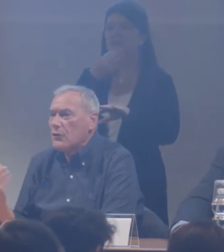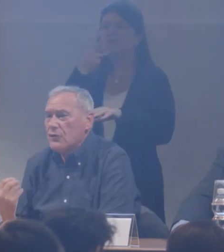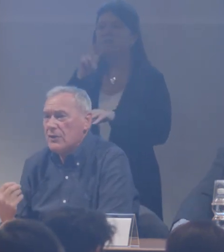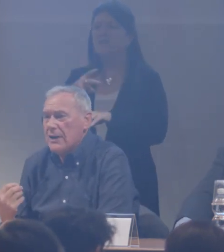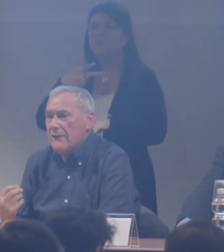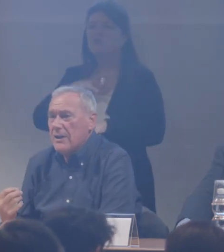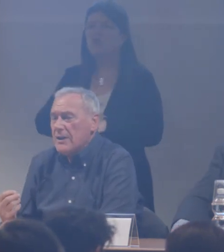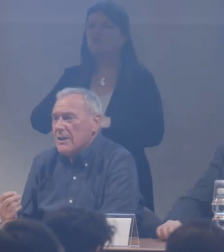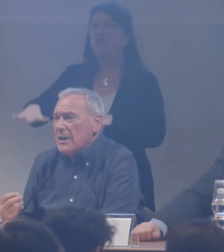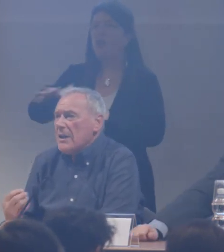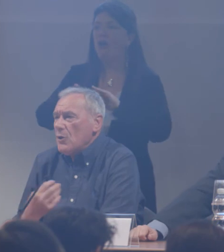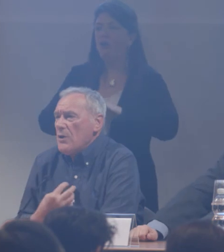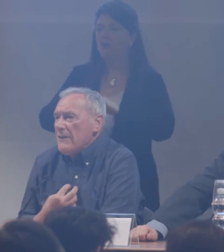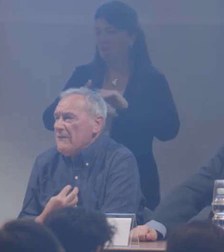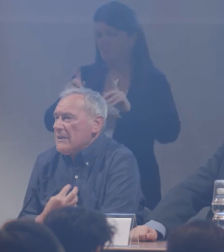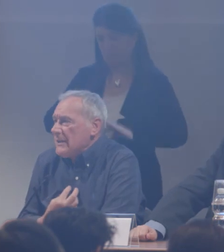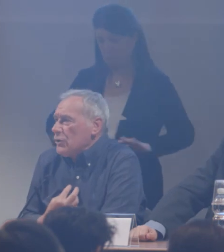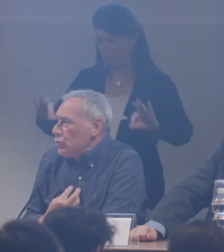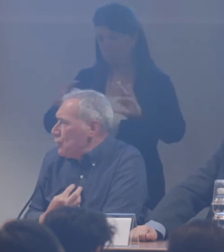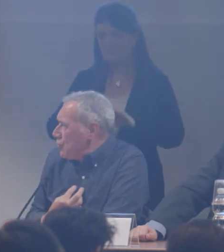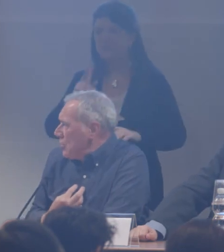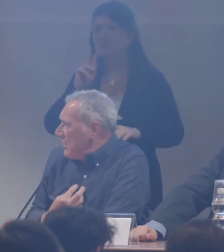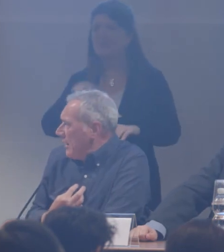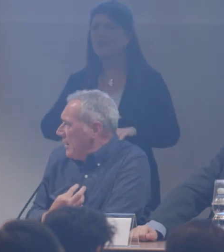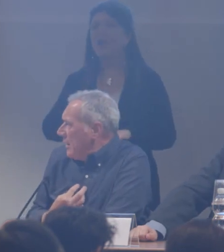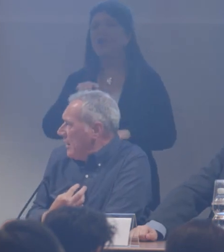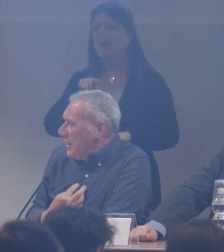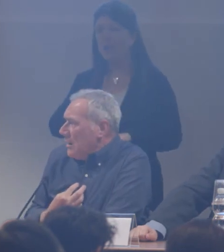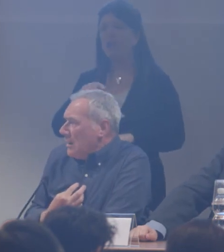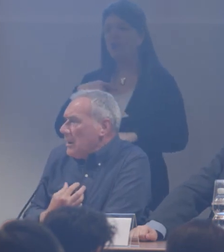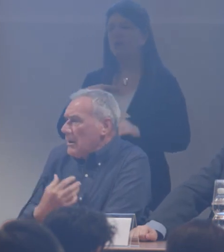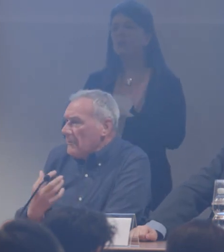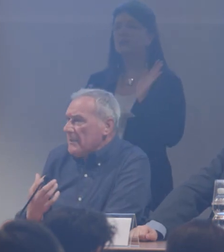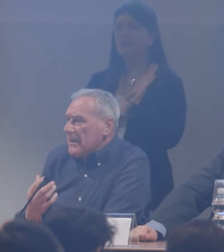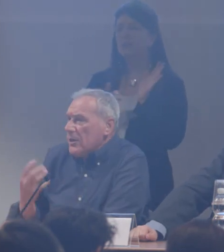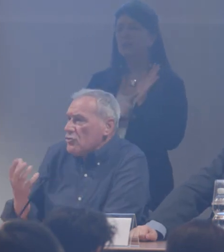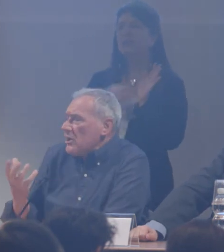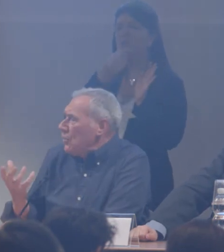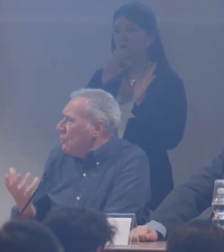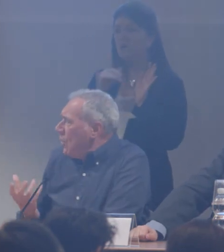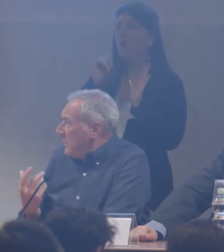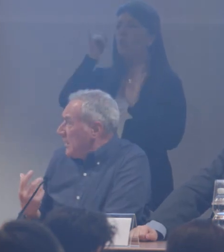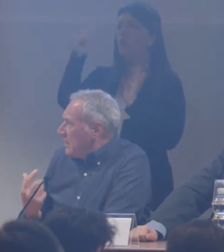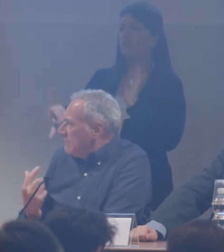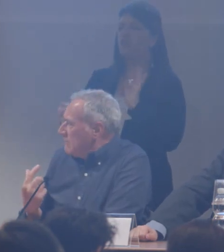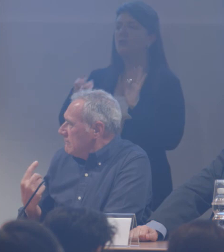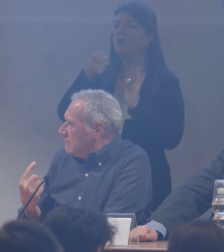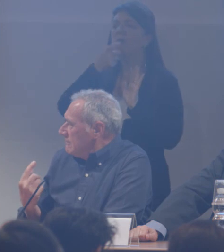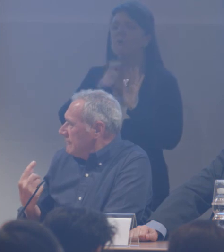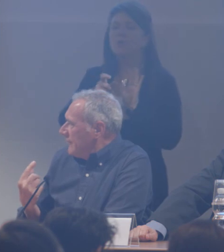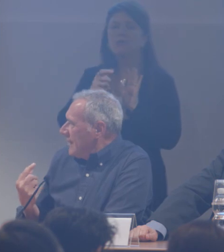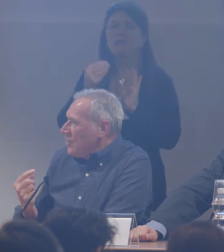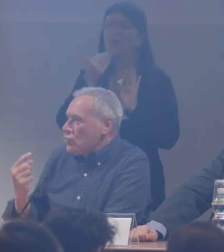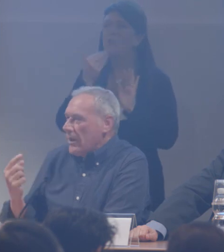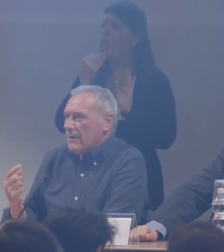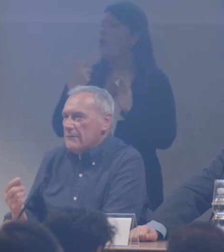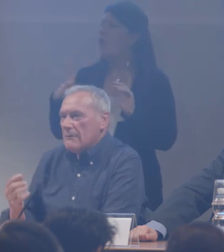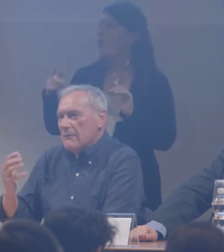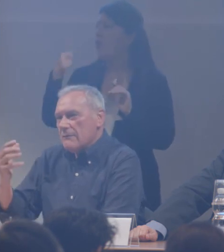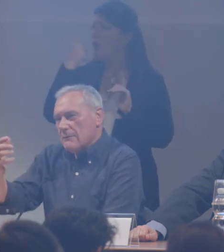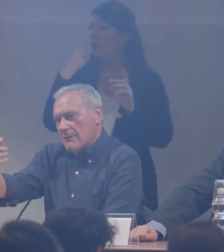lui lo sosteneva, che lui aveva il diritto di uccidere perché non c'erano uomini. Sì.